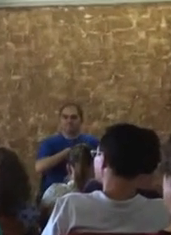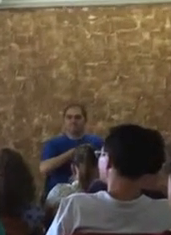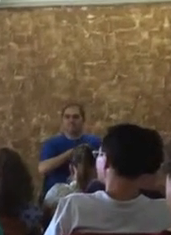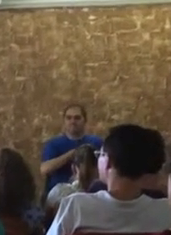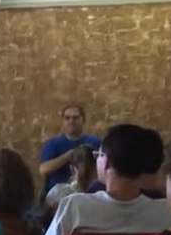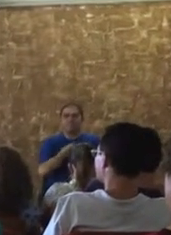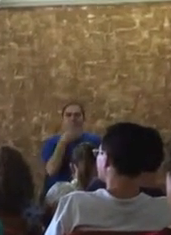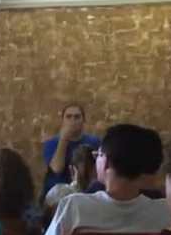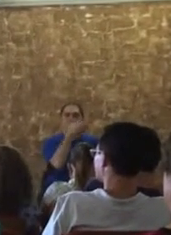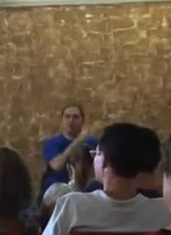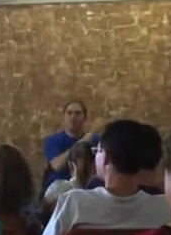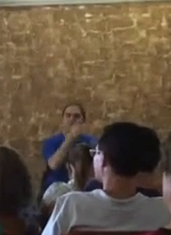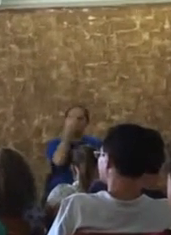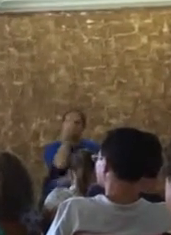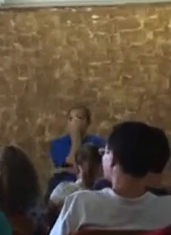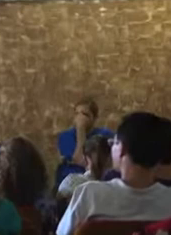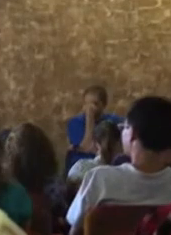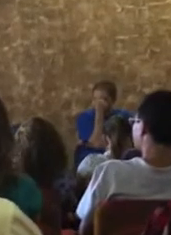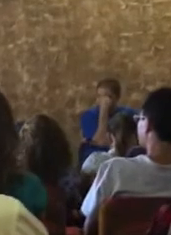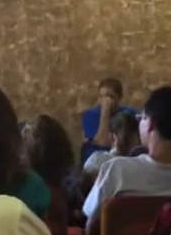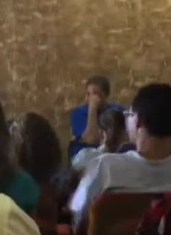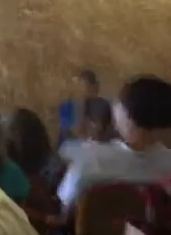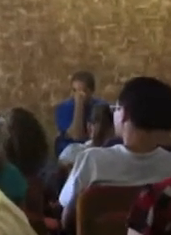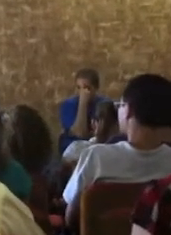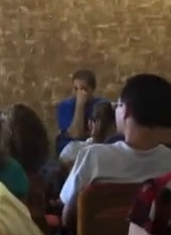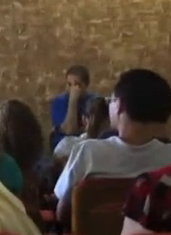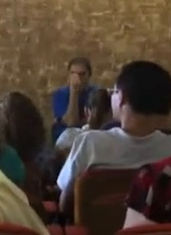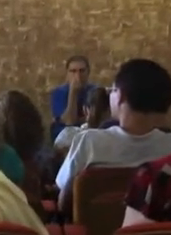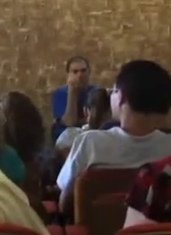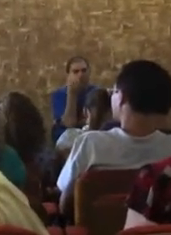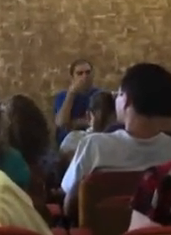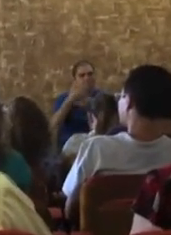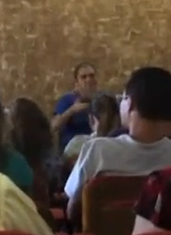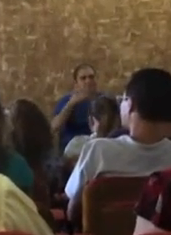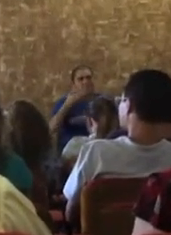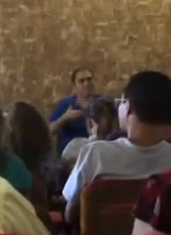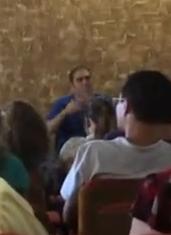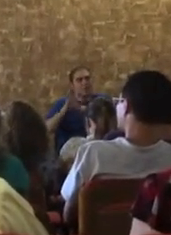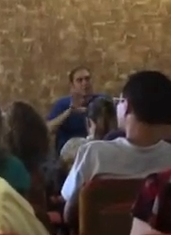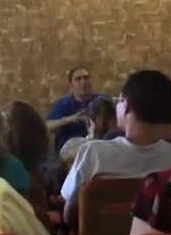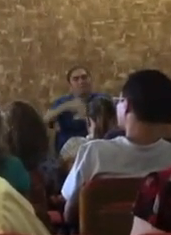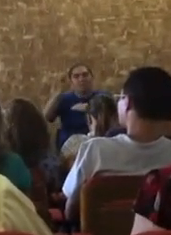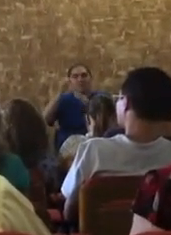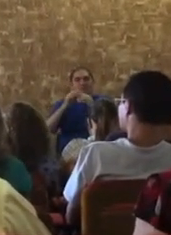Fui para minha casa pensando como servir mais a igreja.